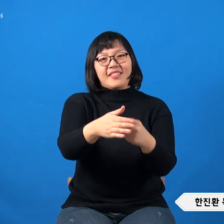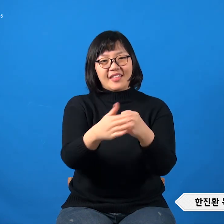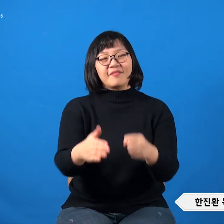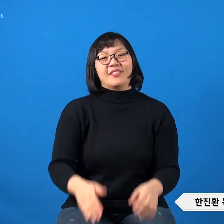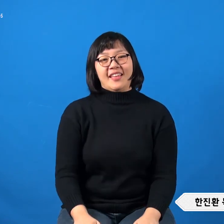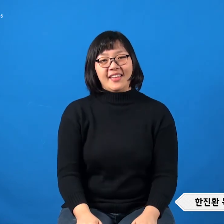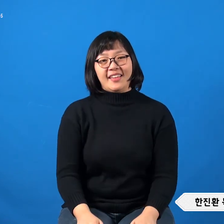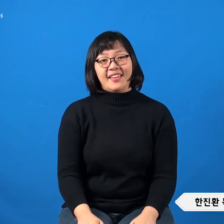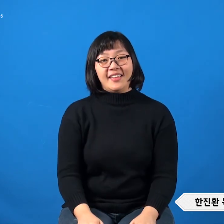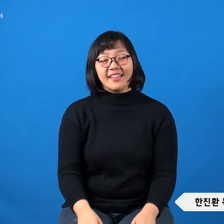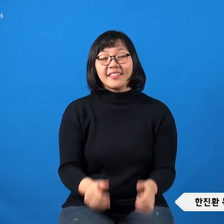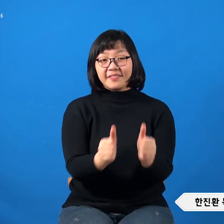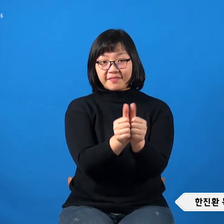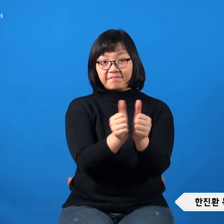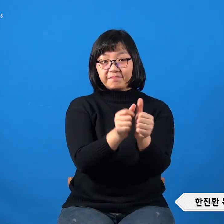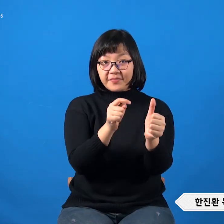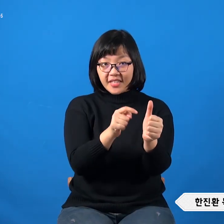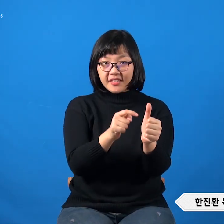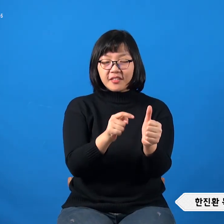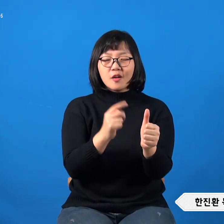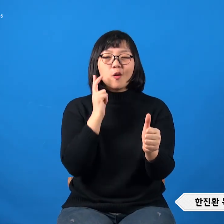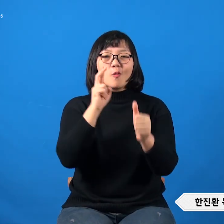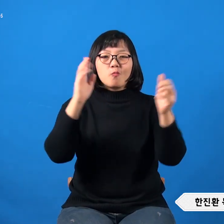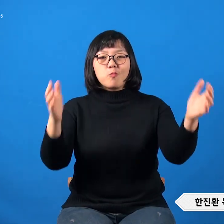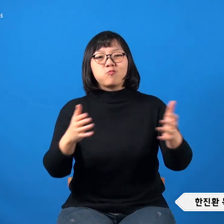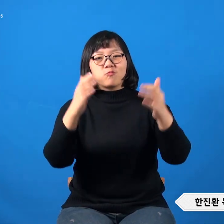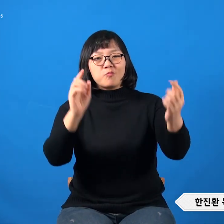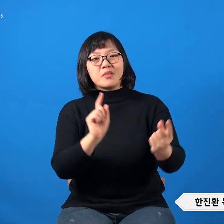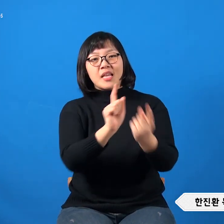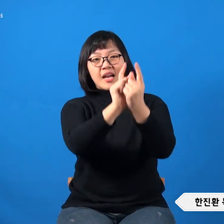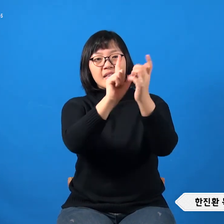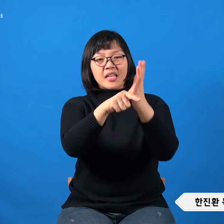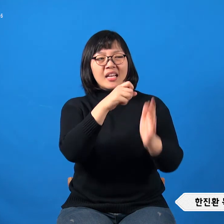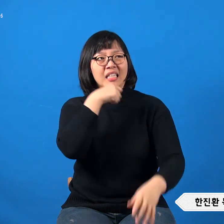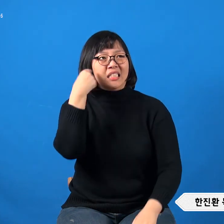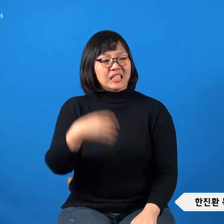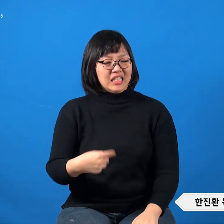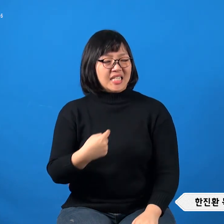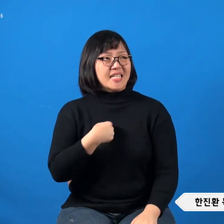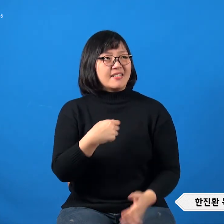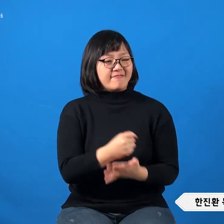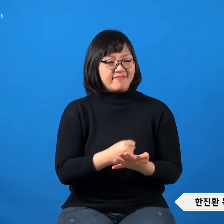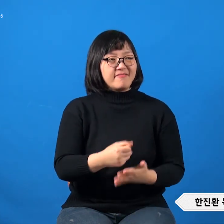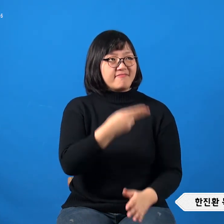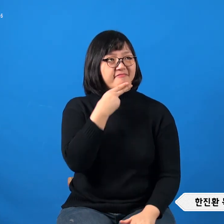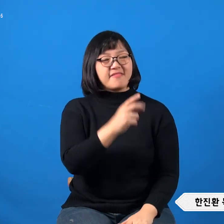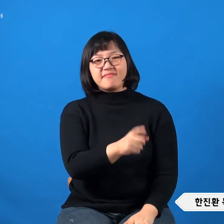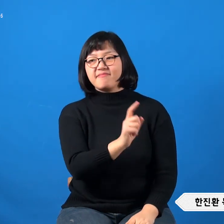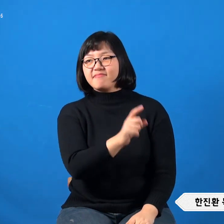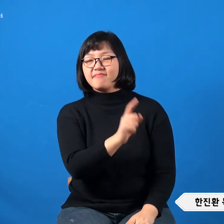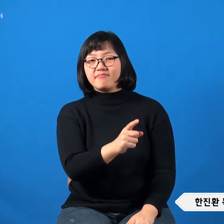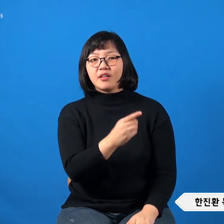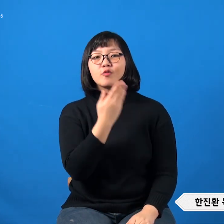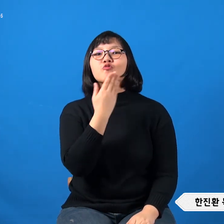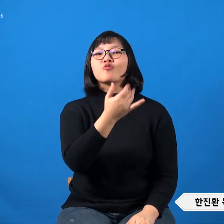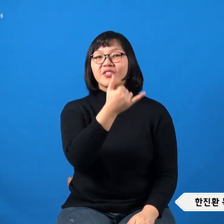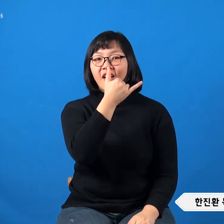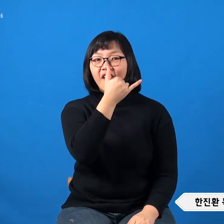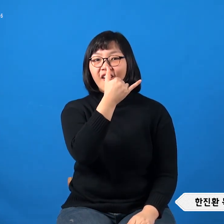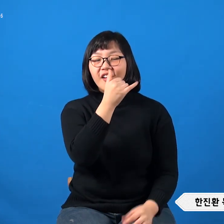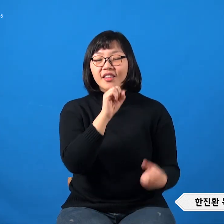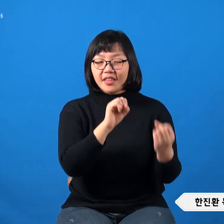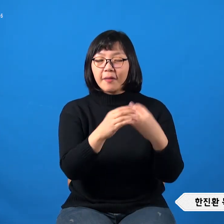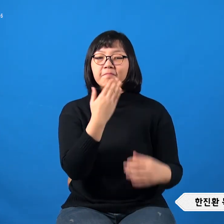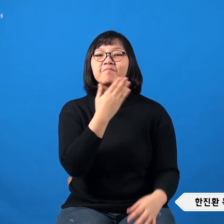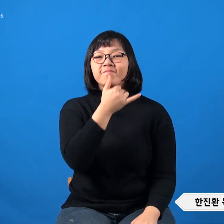뉴턴은 폭풍을 만날 때 이거 내가 재수가 없어서 만났다 이렇게 할 수 있었습니다. 이건 기상이변이다 그렇게 할 수도